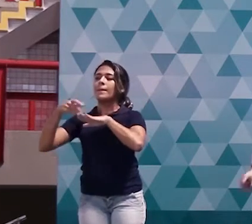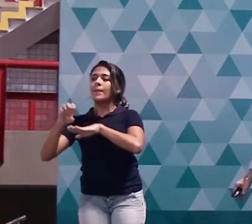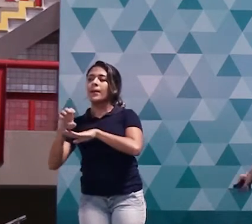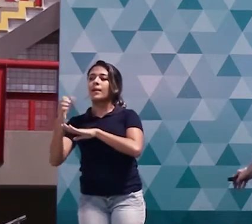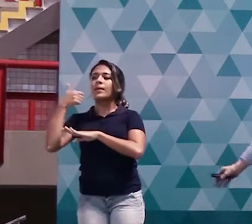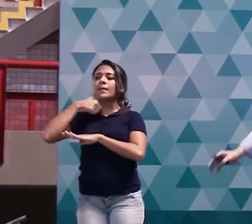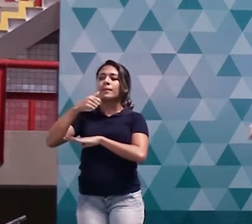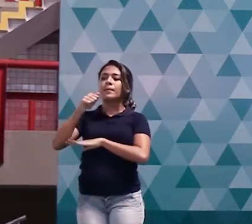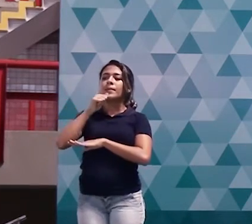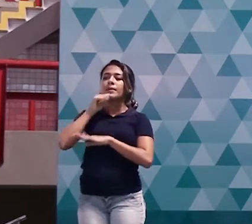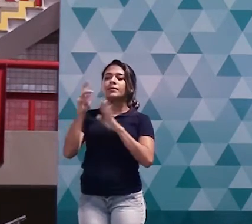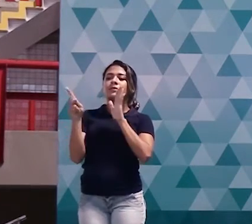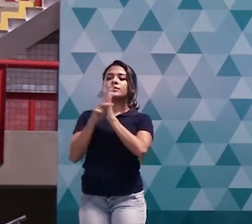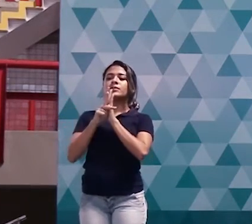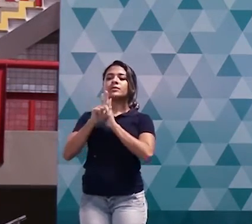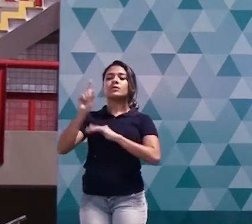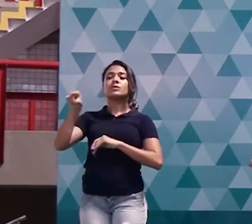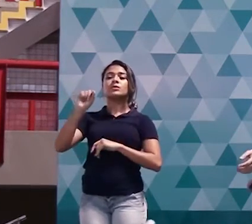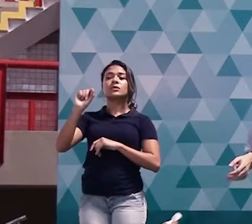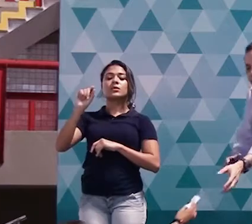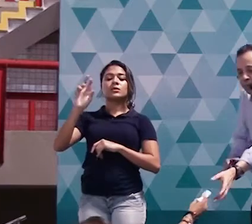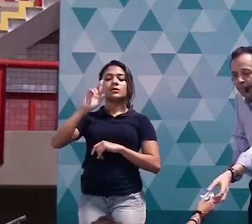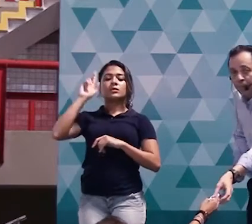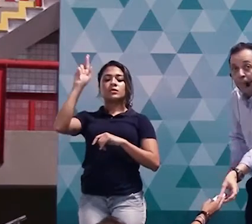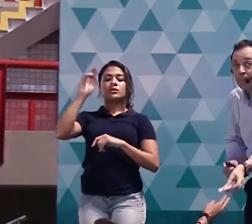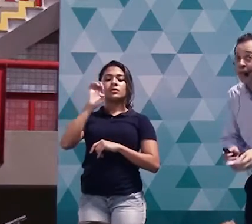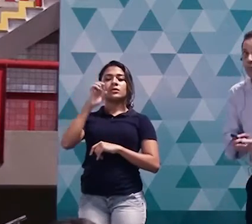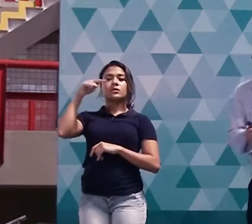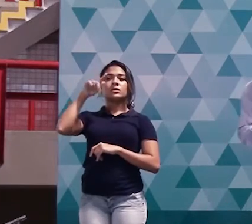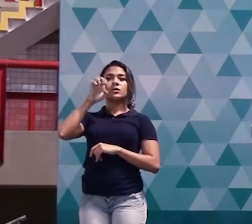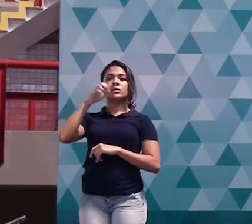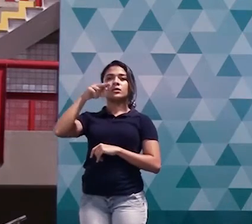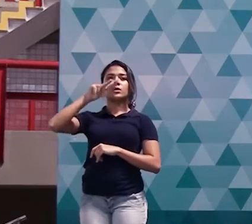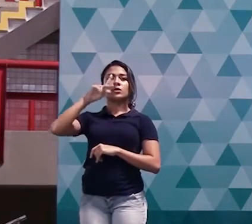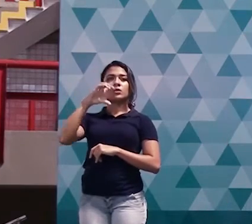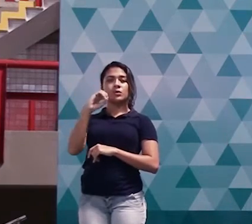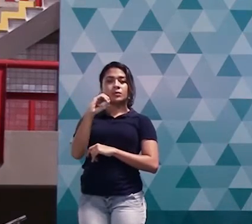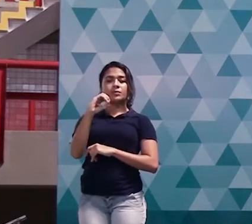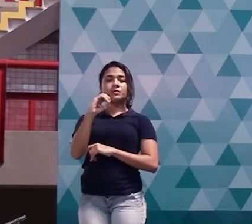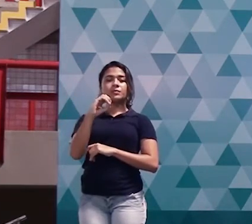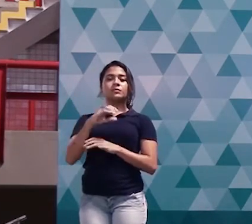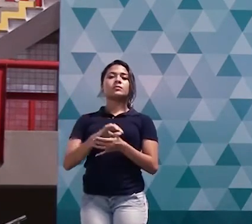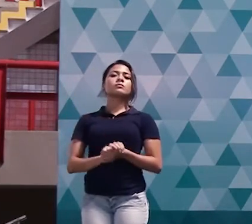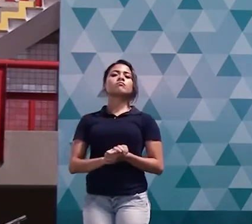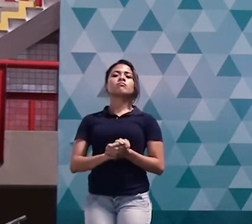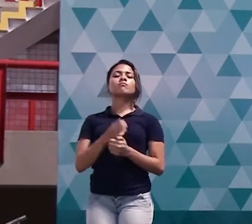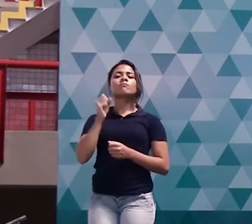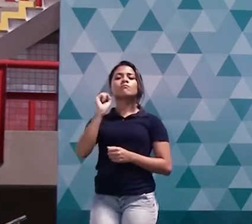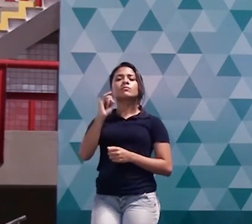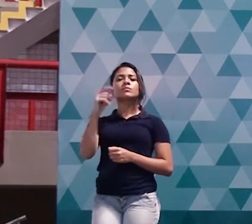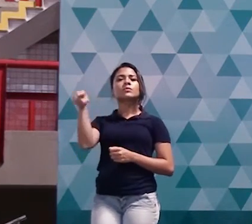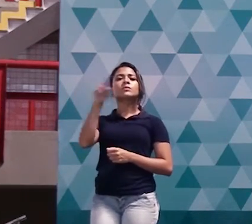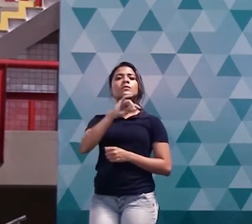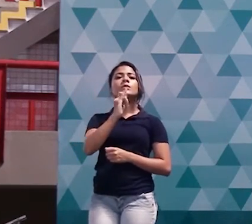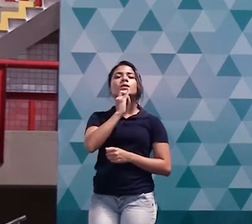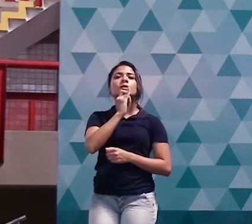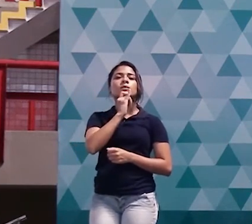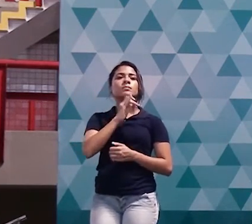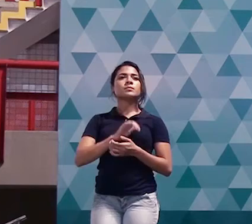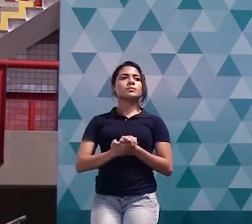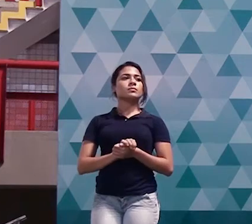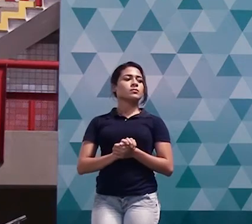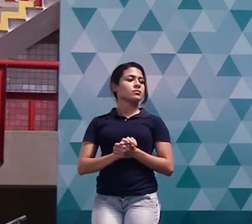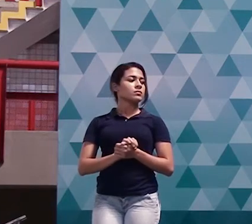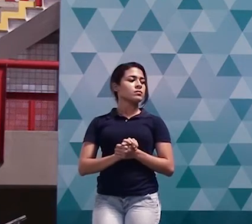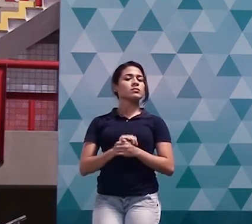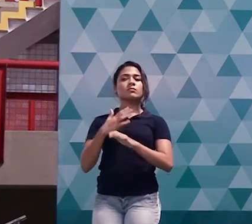Esse ano foi assim na colonização todinha? Não. Quando você observar, por exemplo,